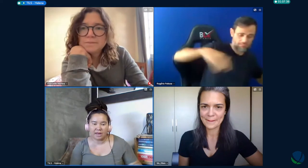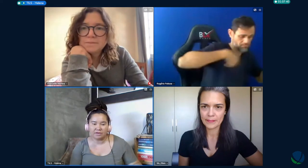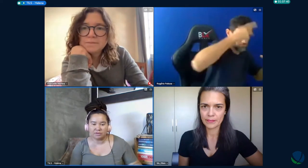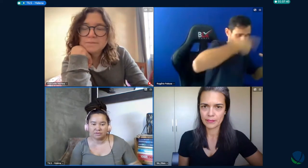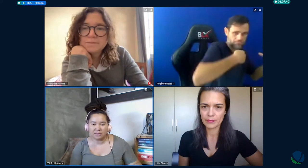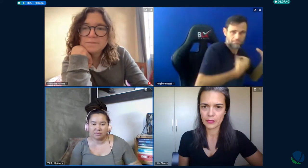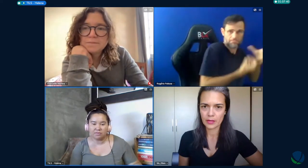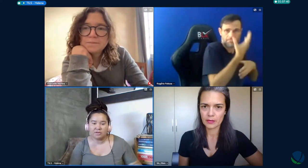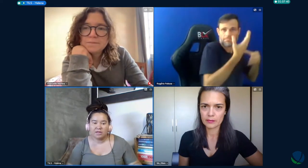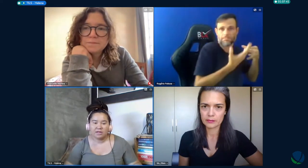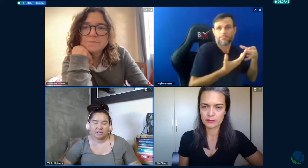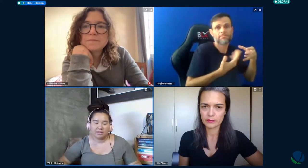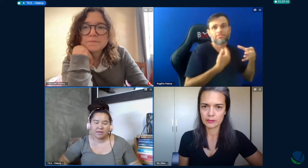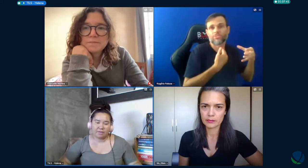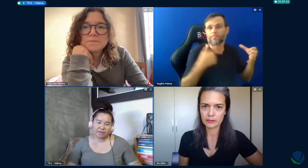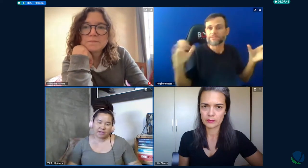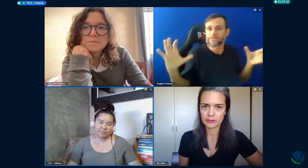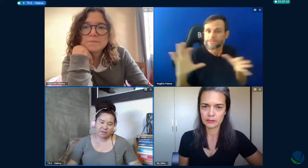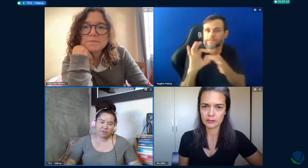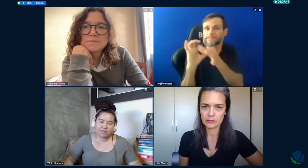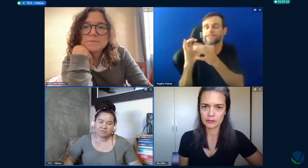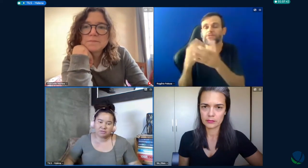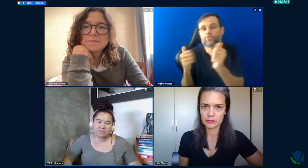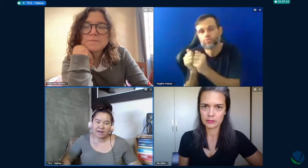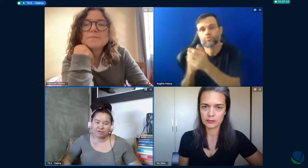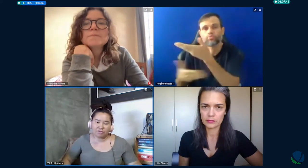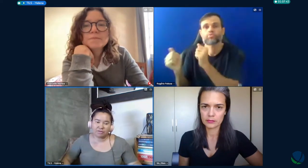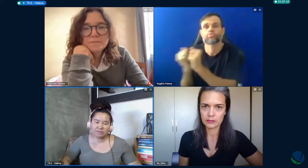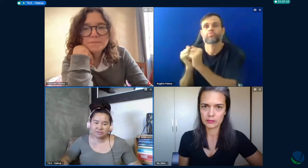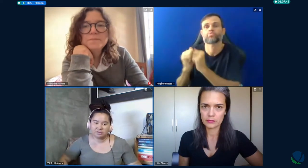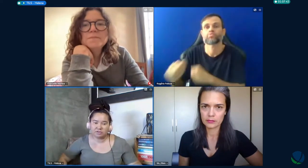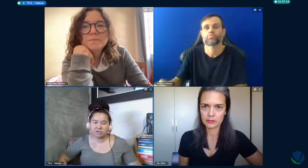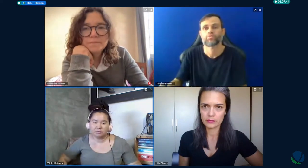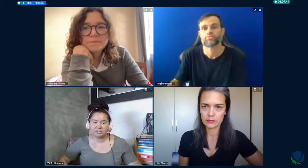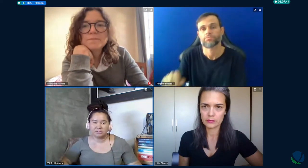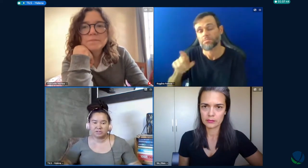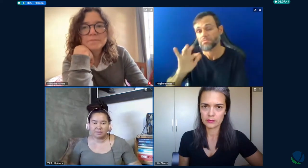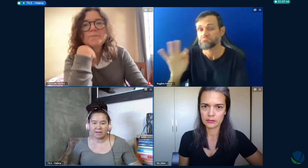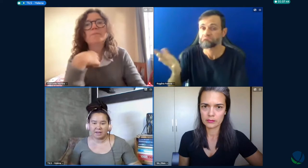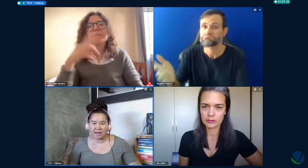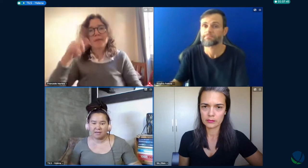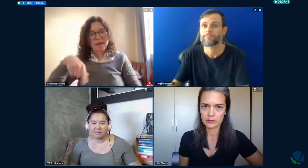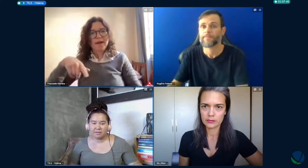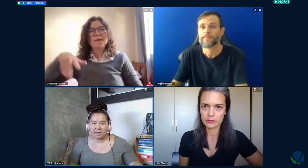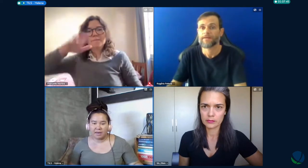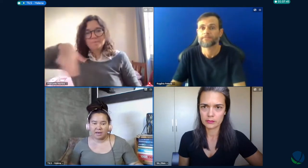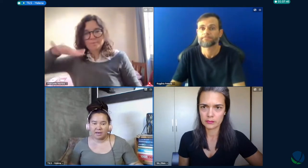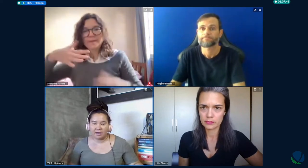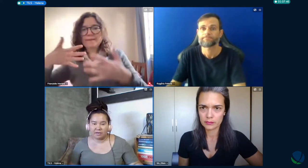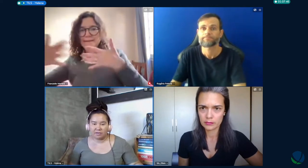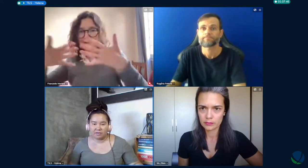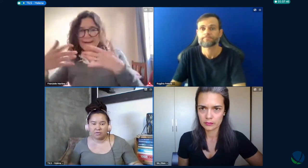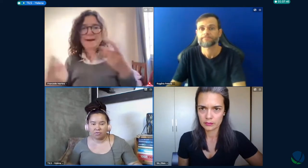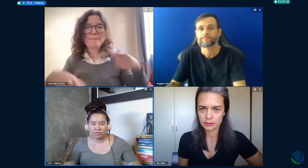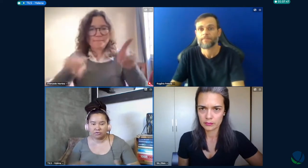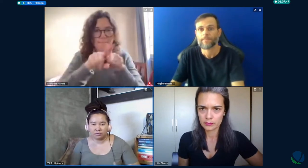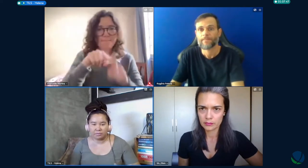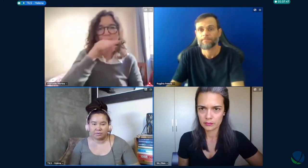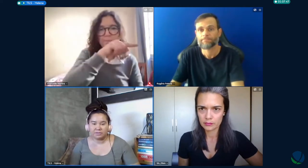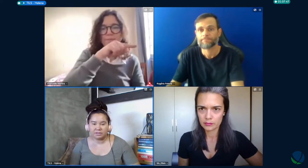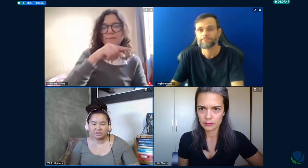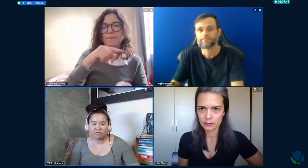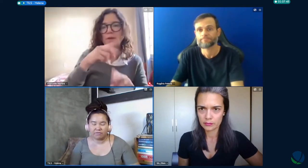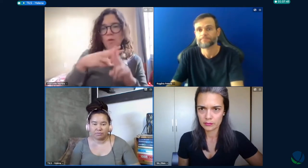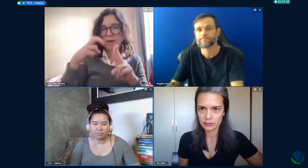conhecimento na área de tradução e uma equipe que tem conhecimento na área de trânsito. A gente precisa trabalhar em conjunto